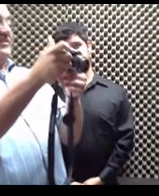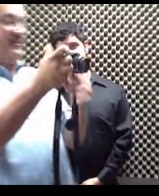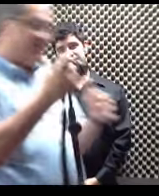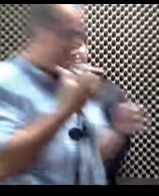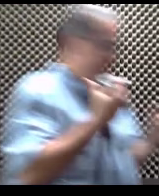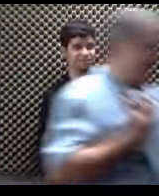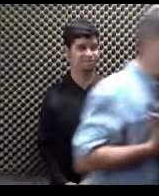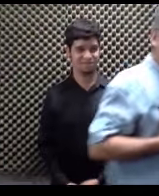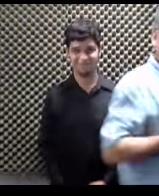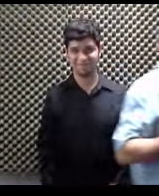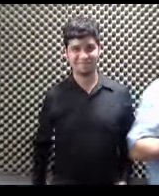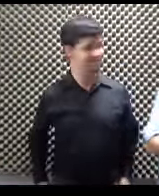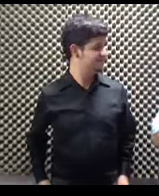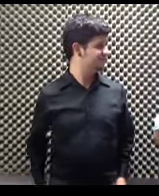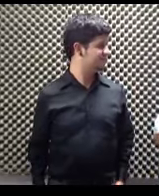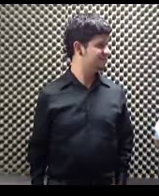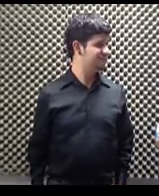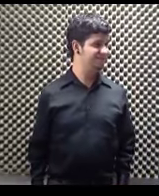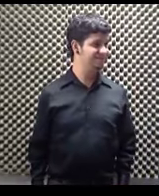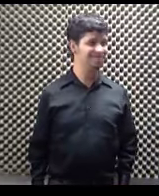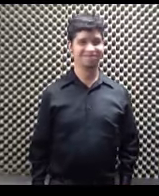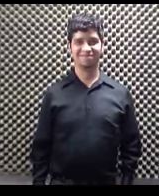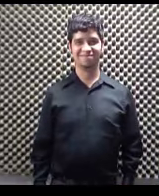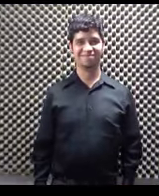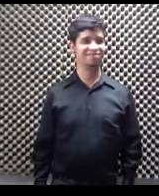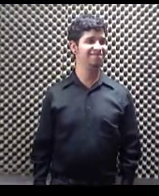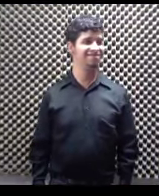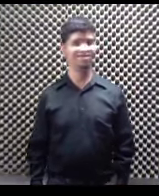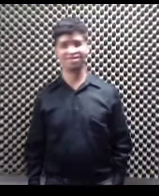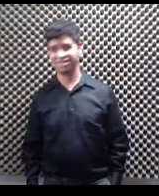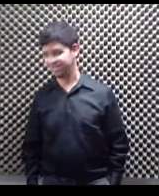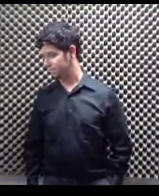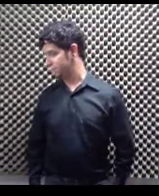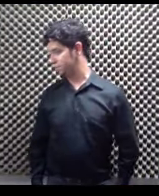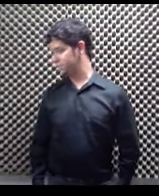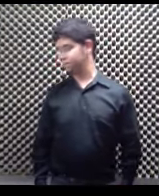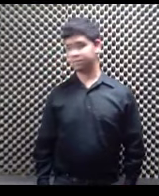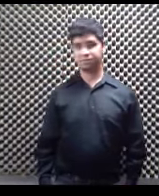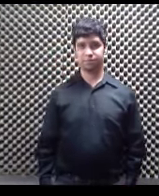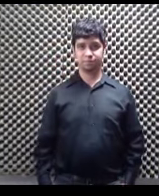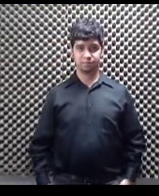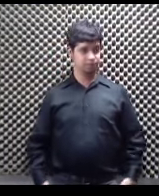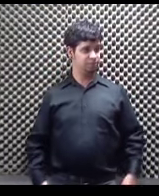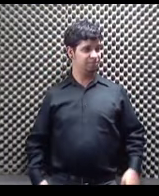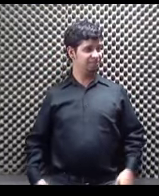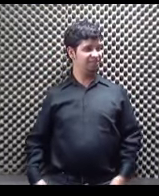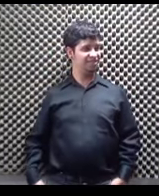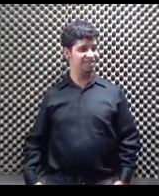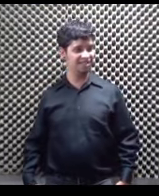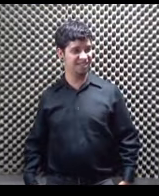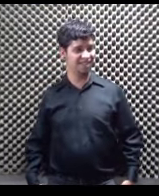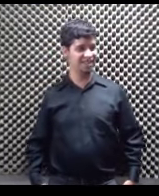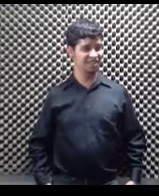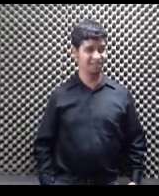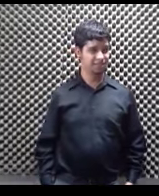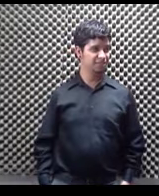Donativos Legislativos y Departamento del Trabajo. Produce Cuarzo Blanco en su 25 aniversario. Los Justos. Te invita a Artefusión.